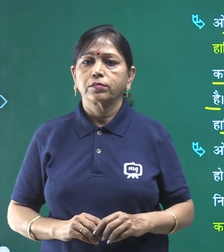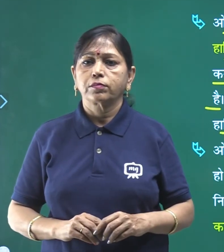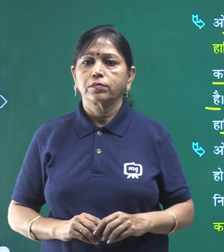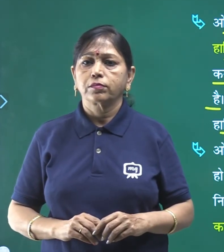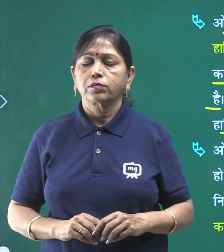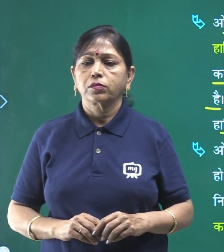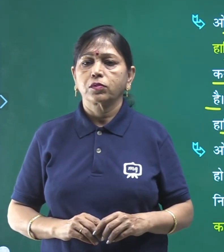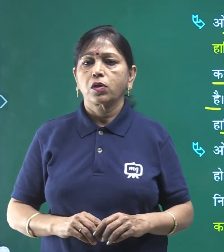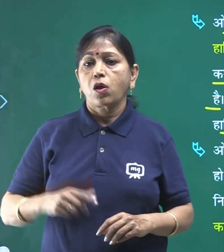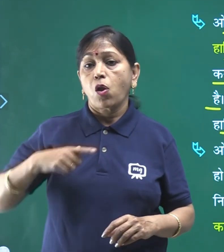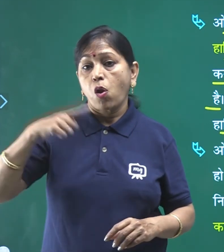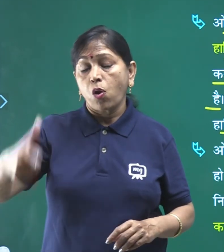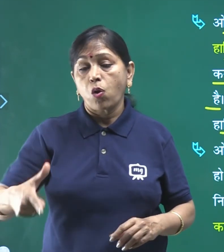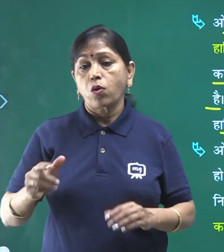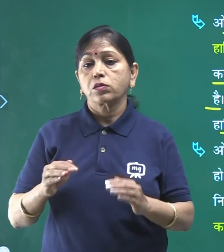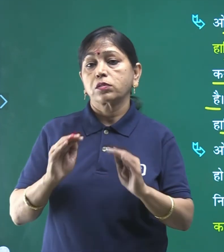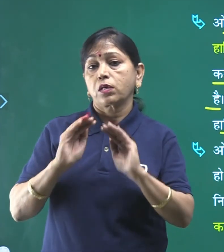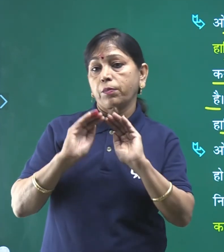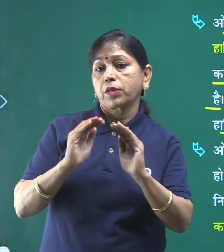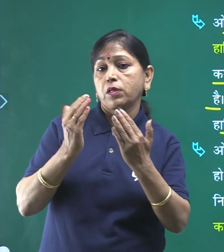की हानि से बचाती है दो